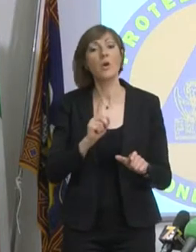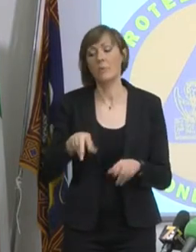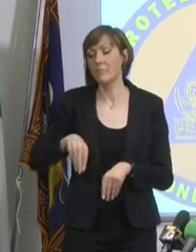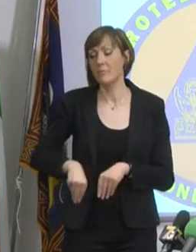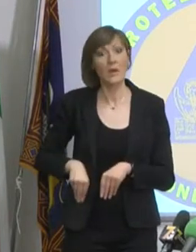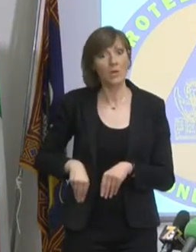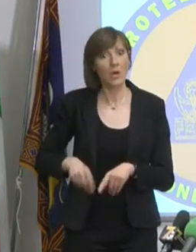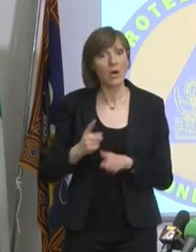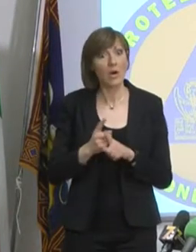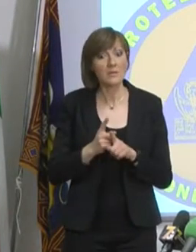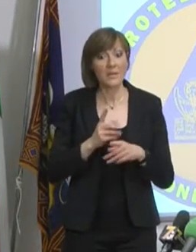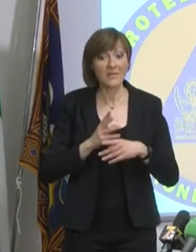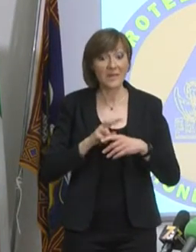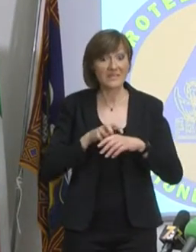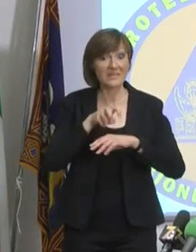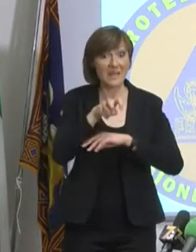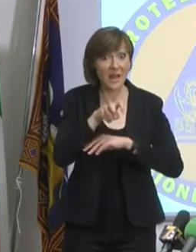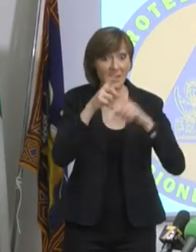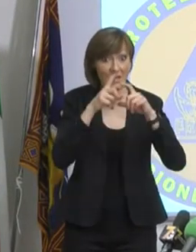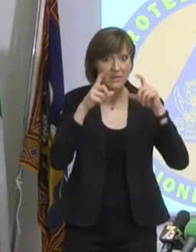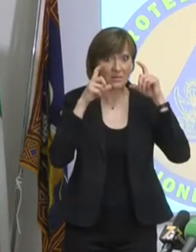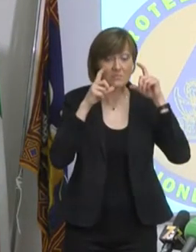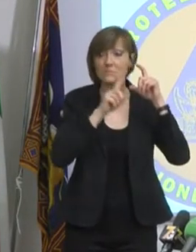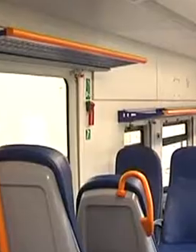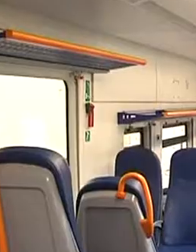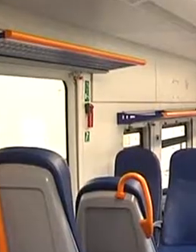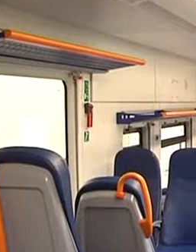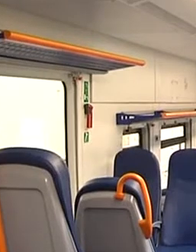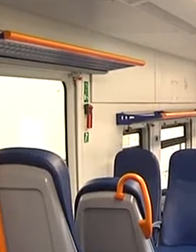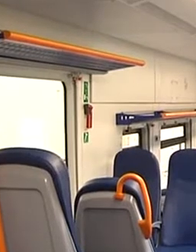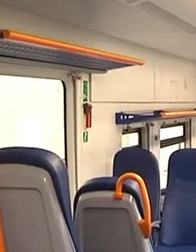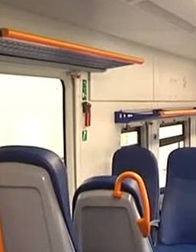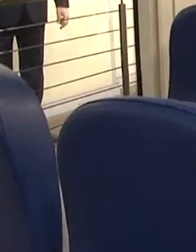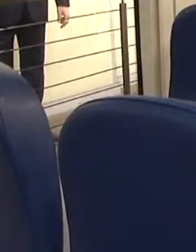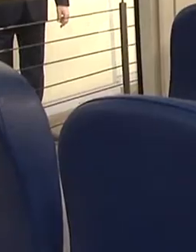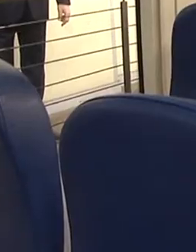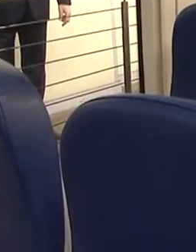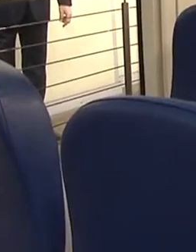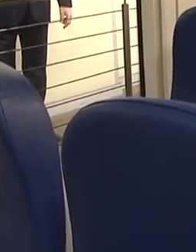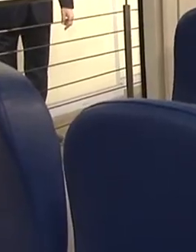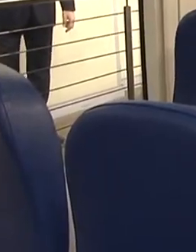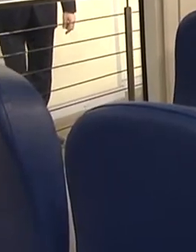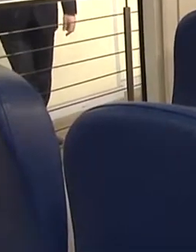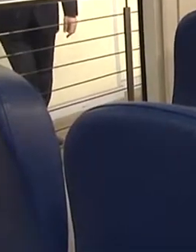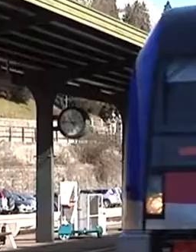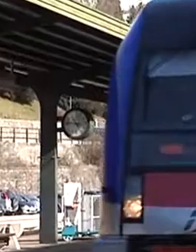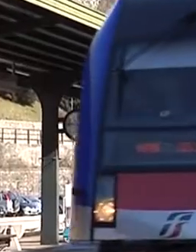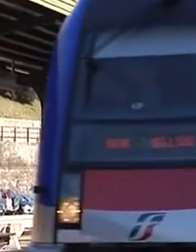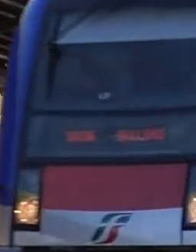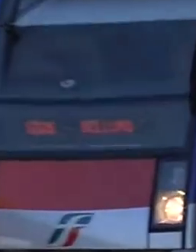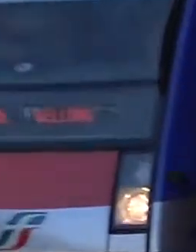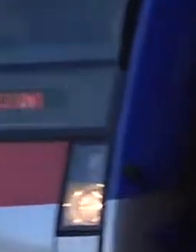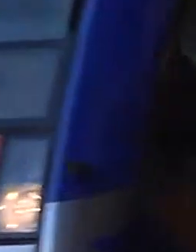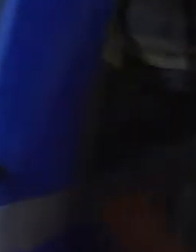dotazione, bisogna indossarla dal momento in cui si sale al momento in cui si scende. La vigilanza sarà affidata al personale di bordo che potrà staccare multe